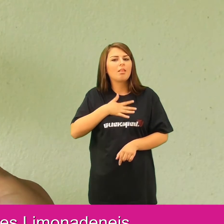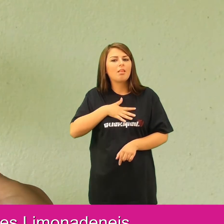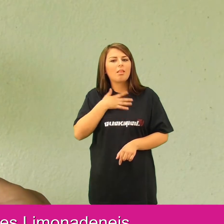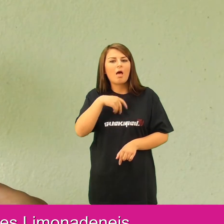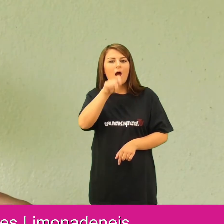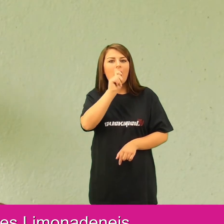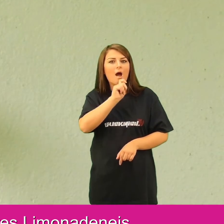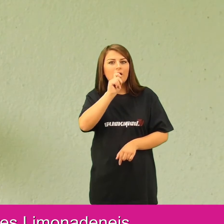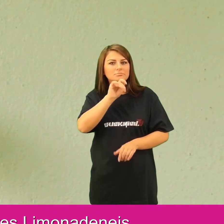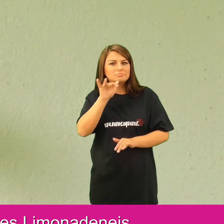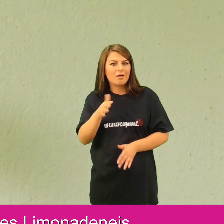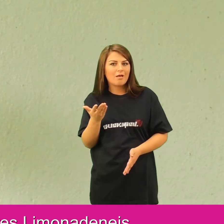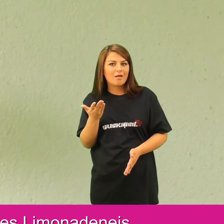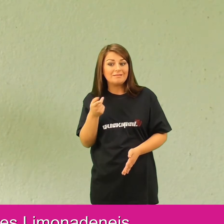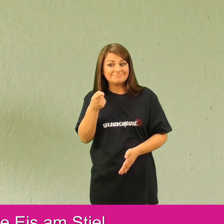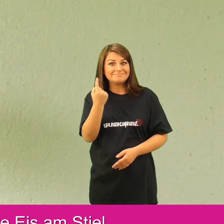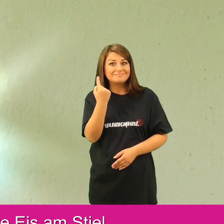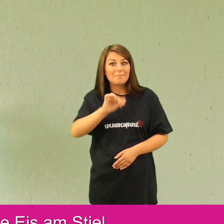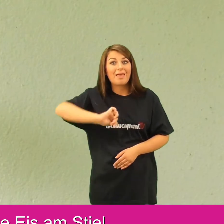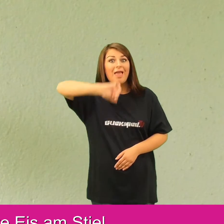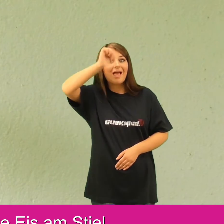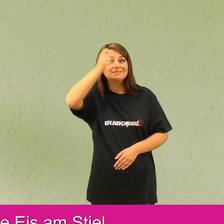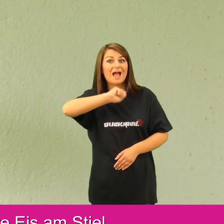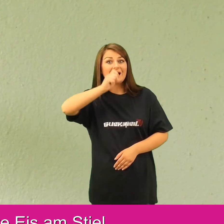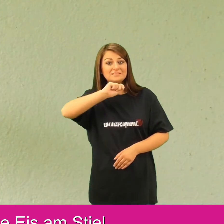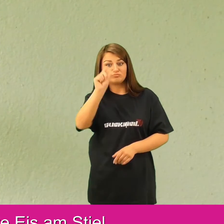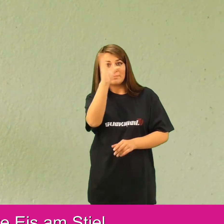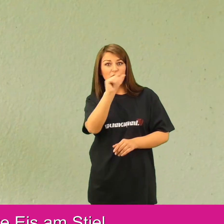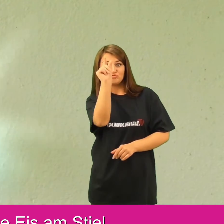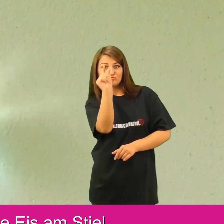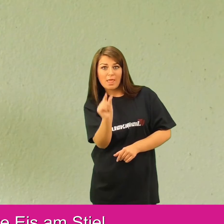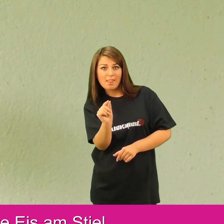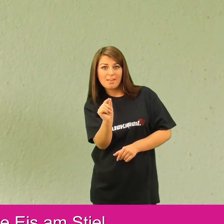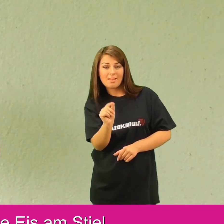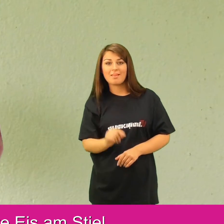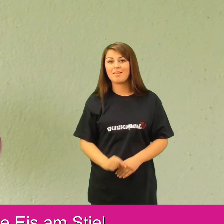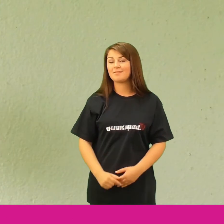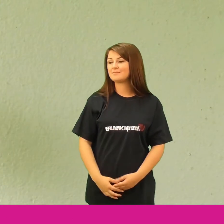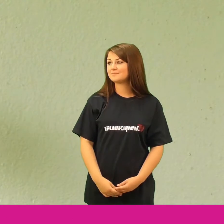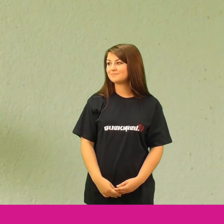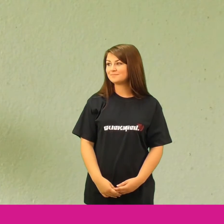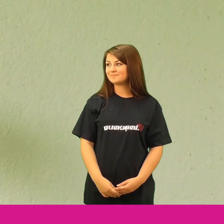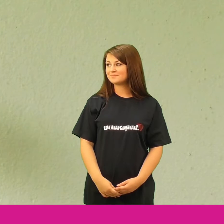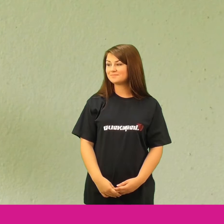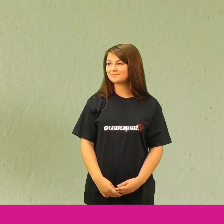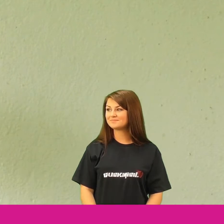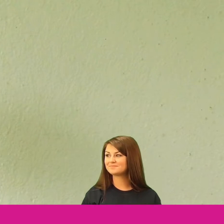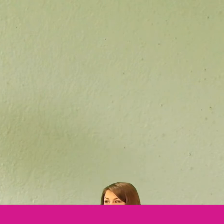Und hatte ein leckeres Limonadeneis. Das war das erste Eis am Stiel.